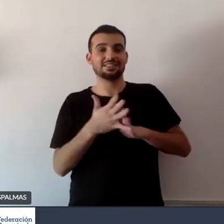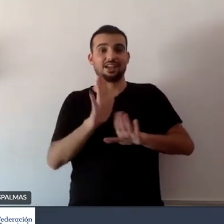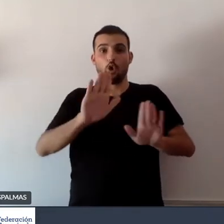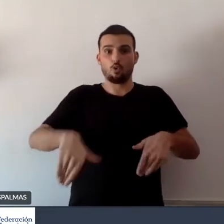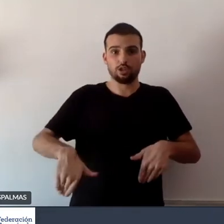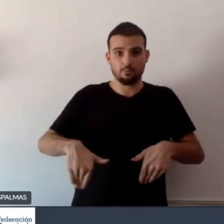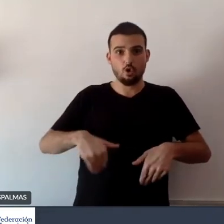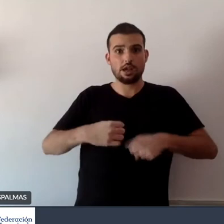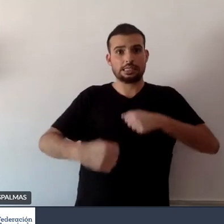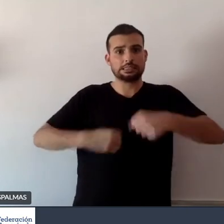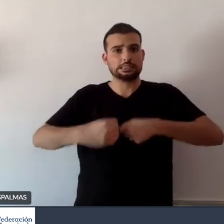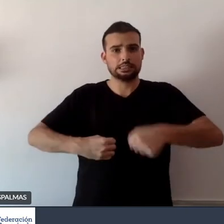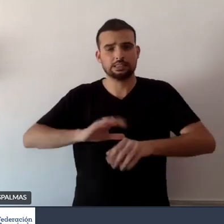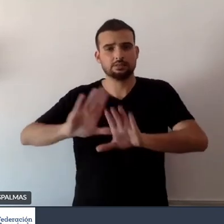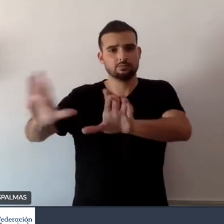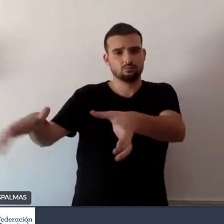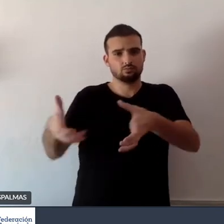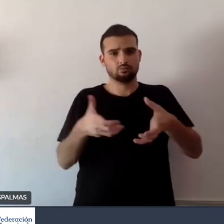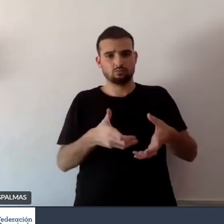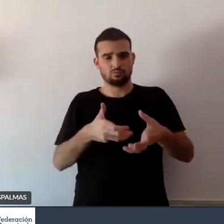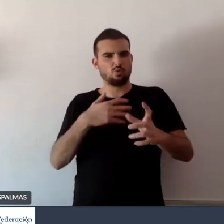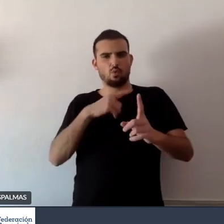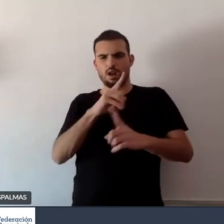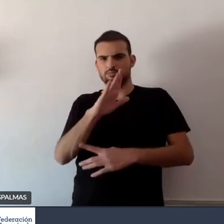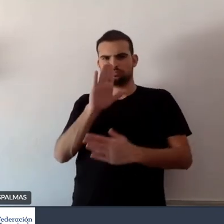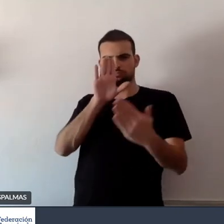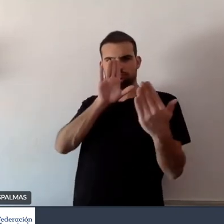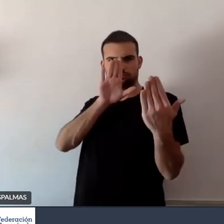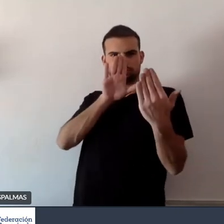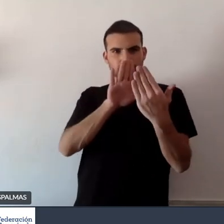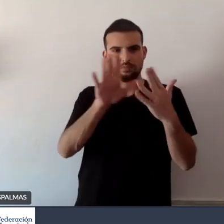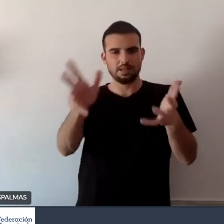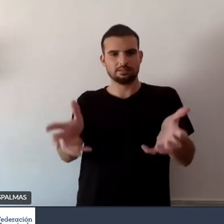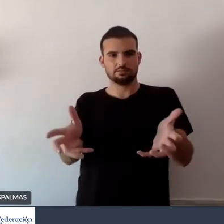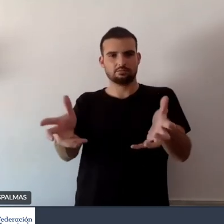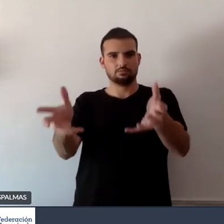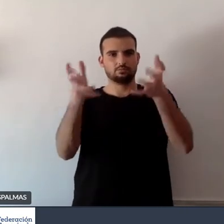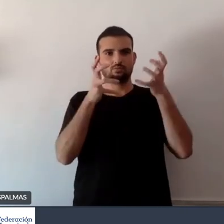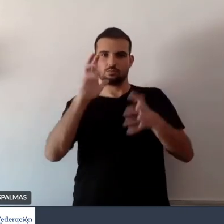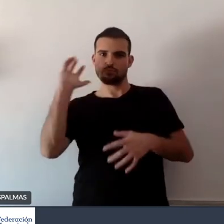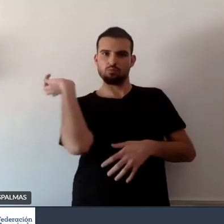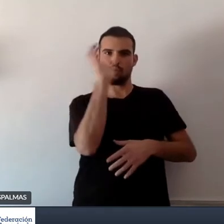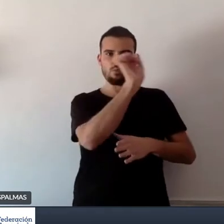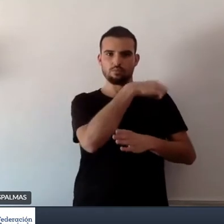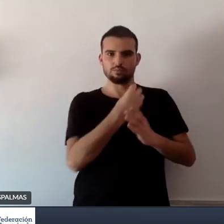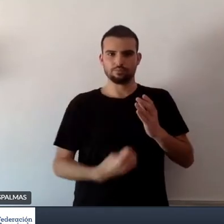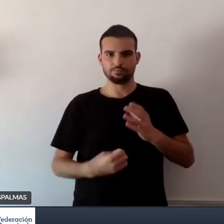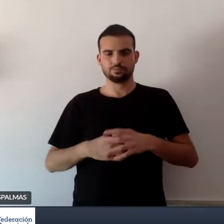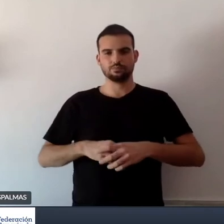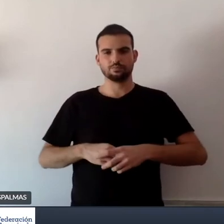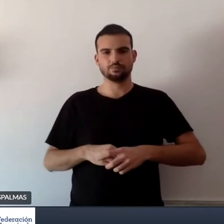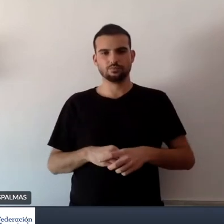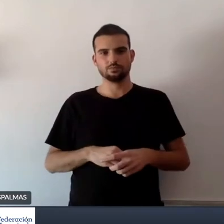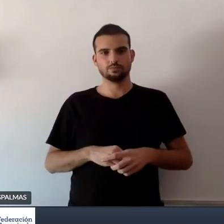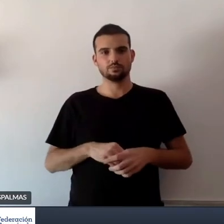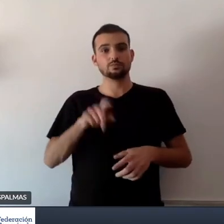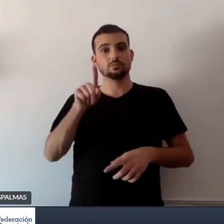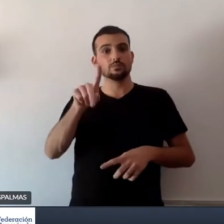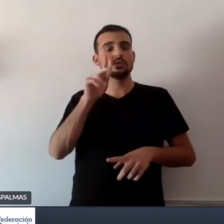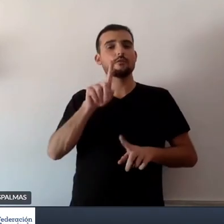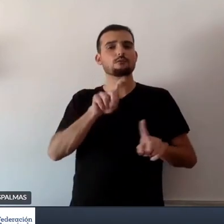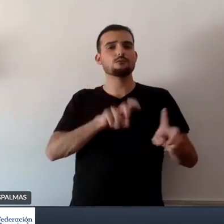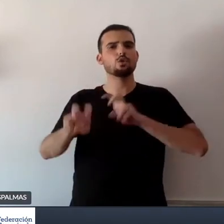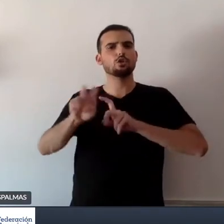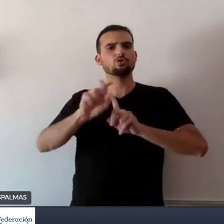el tag o que tendría que encargarse de la continuación del grande después del bloqueo directo. En este caso buscan la solución del lado